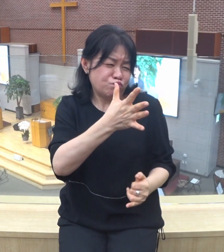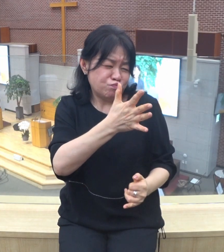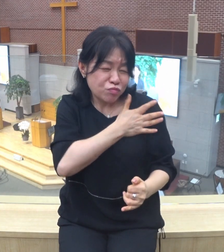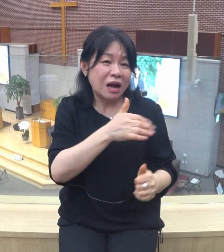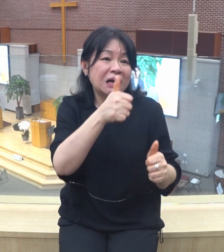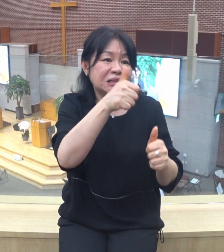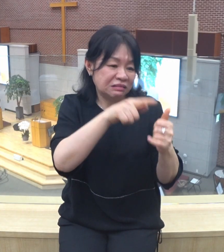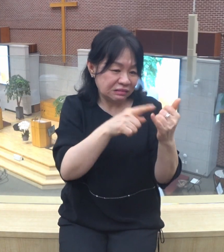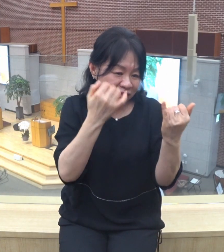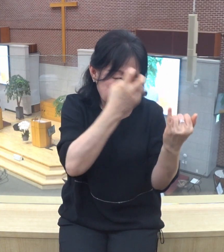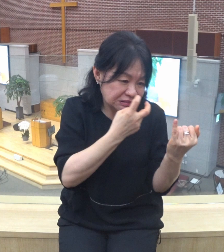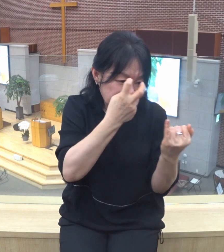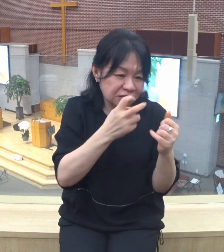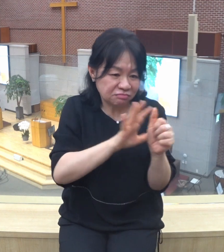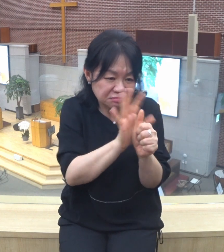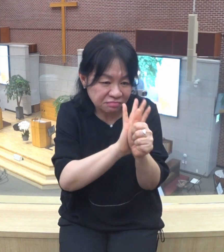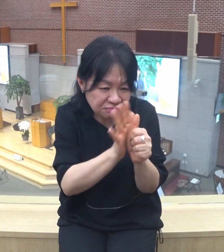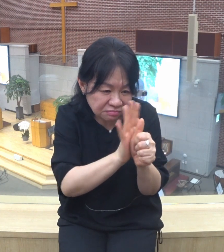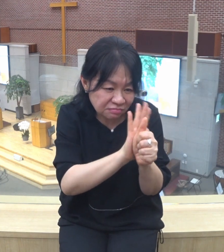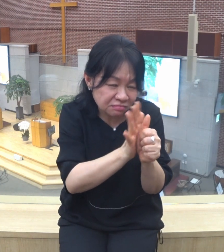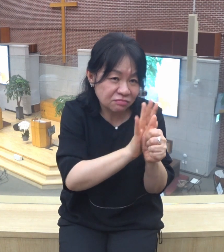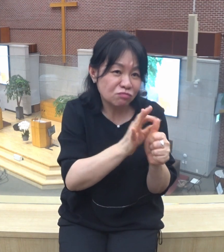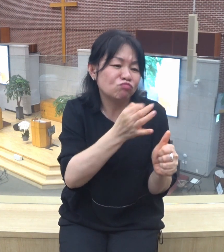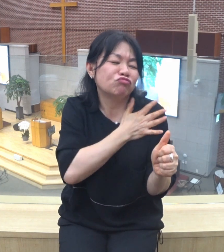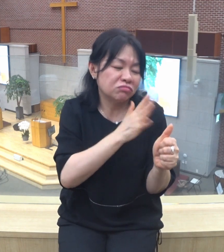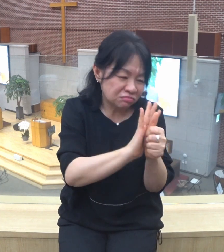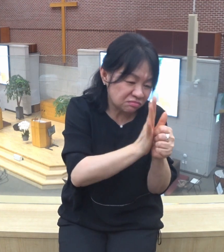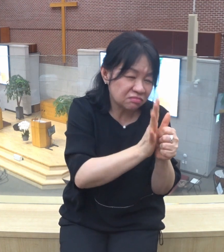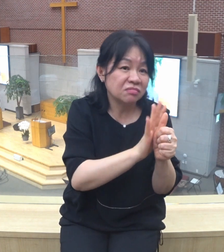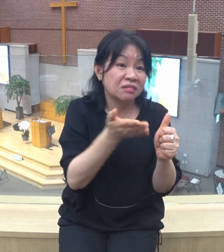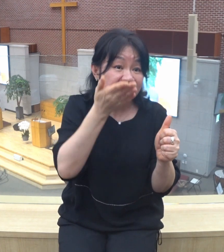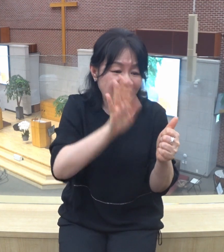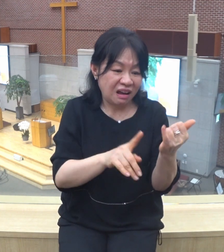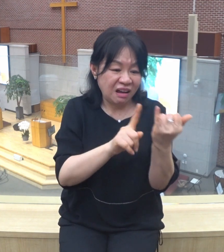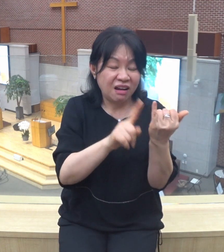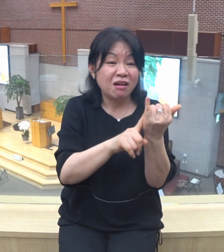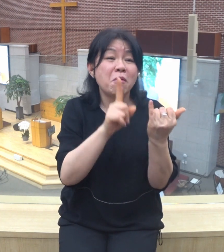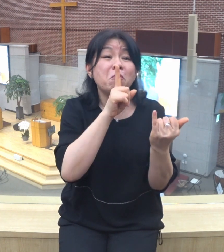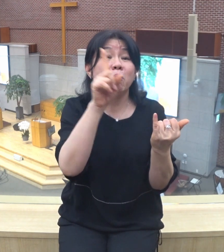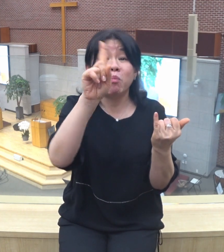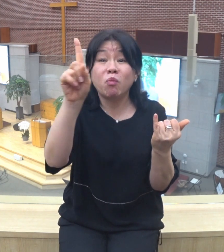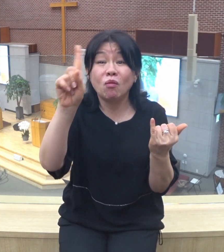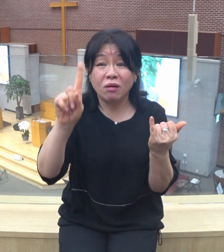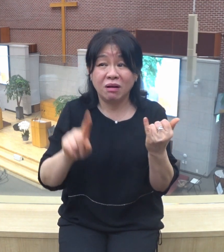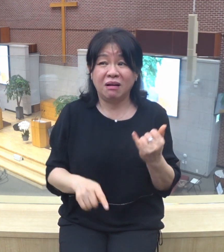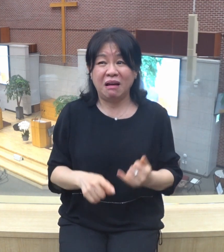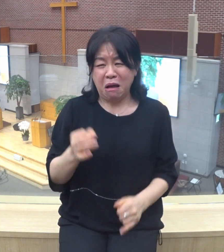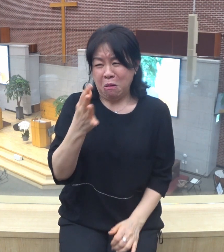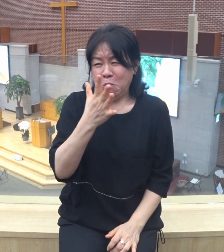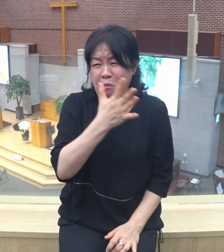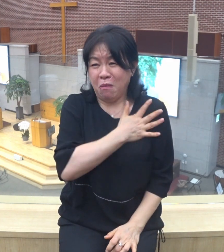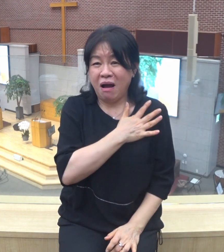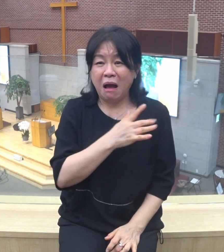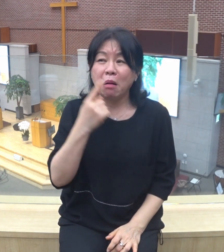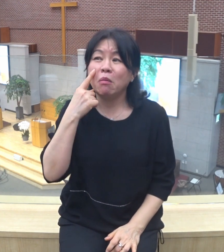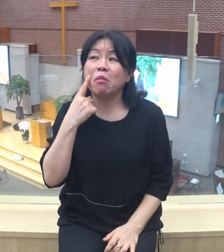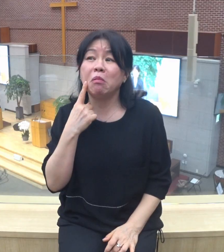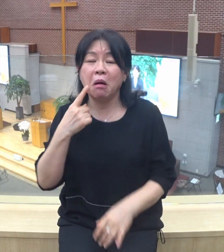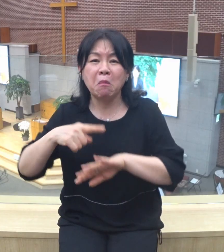그래서 그 친구가 저에게 한 말이 있습니다. 목사님, 저는요 재벌 후계자들이 하나도 안 물어봐요. 이렇게